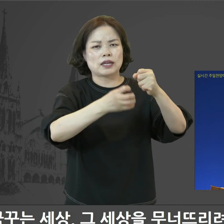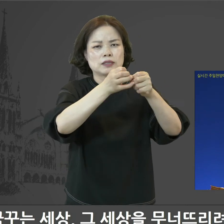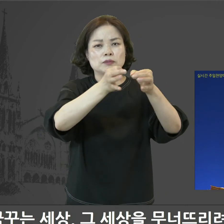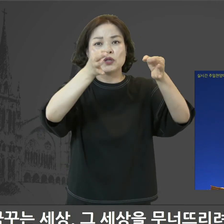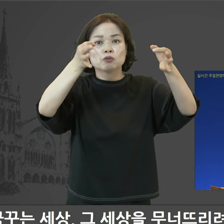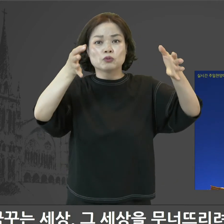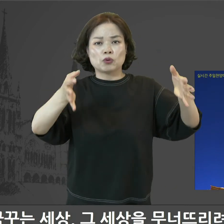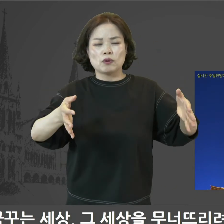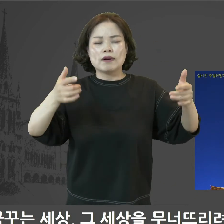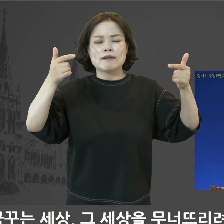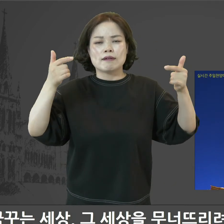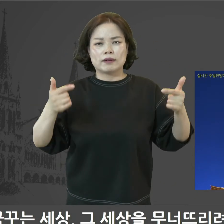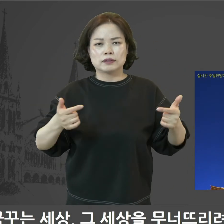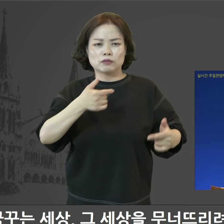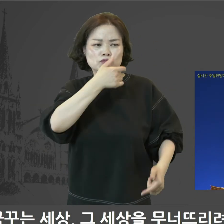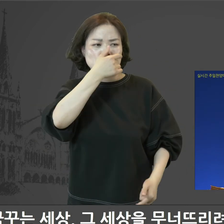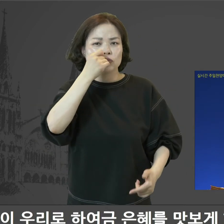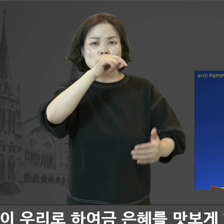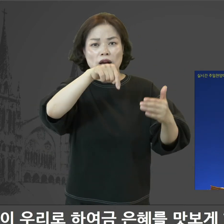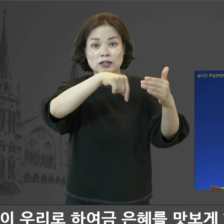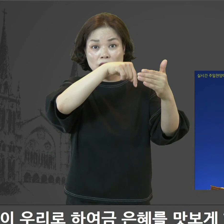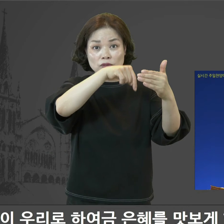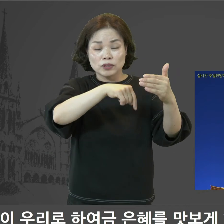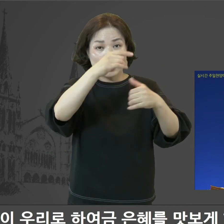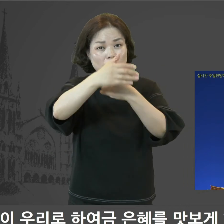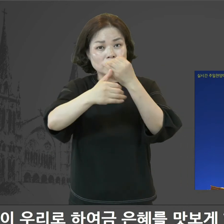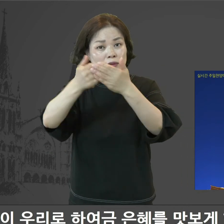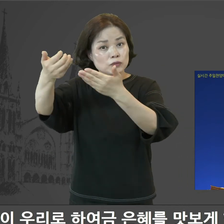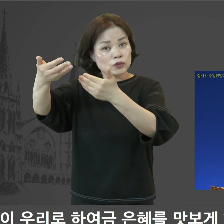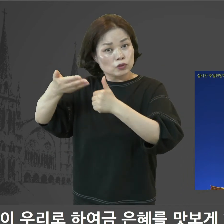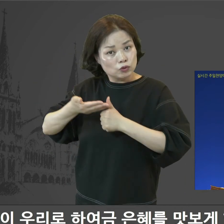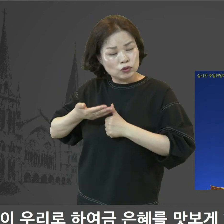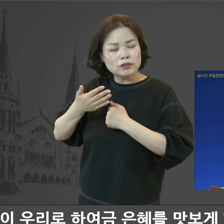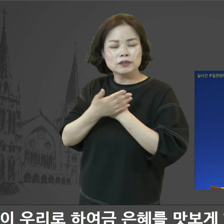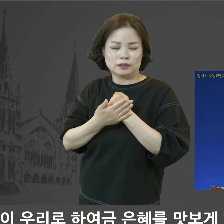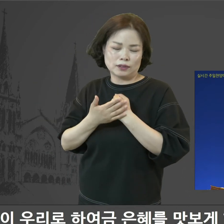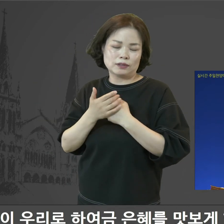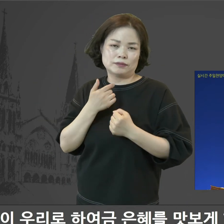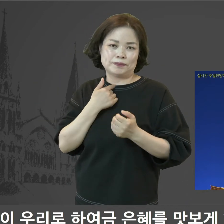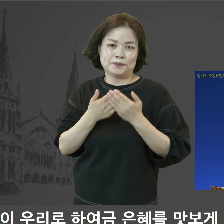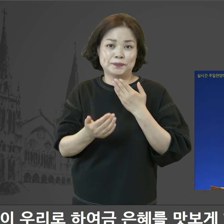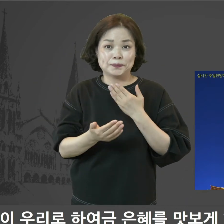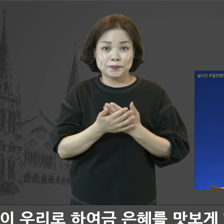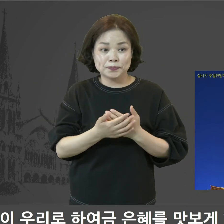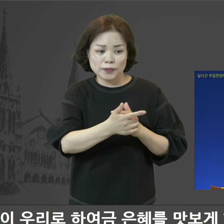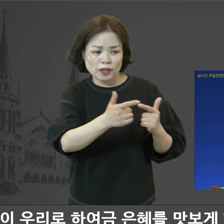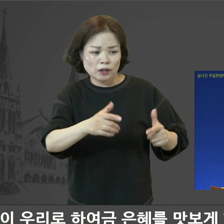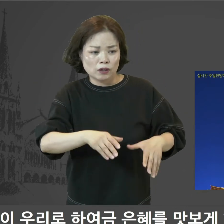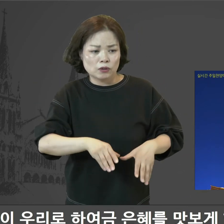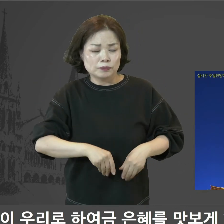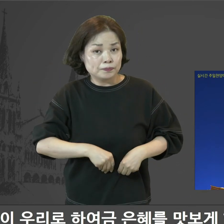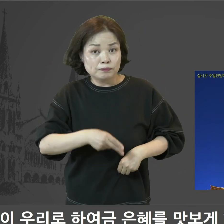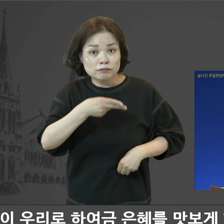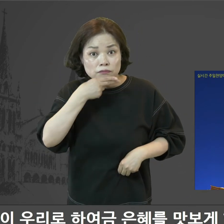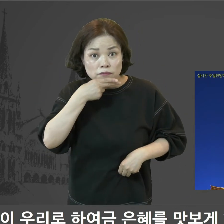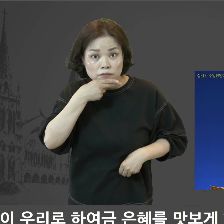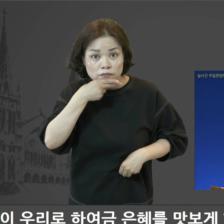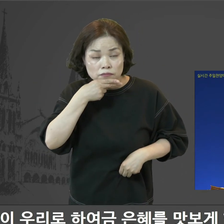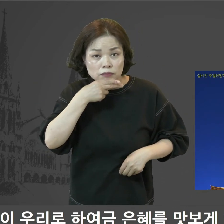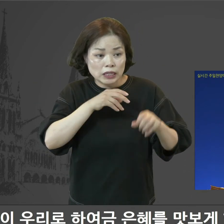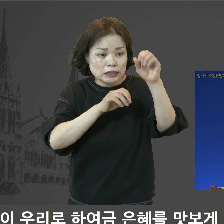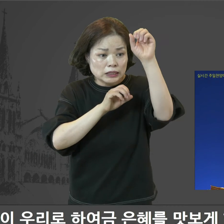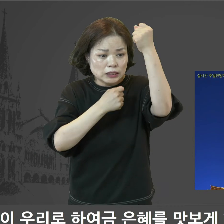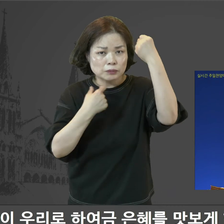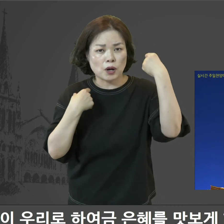동안 항상 모자람 가운데 하나님이 주시는 은혜를 맛보았습니다. 그들이 굶지 않았고